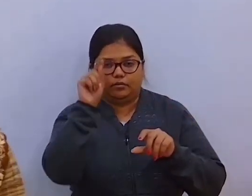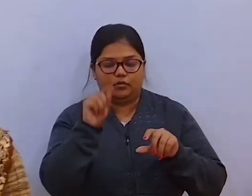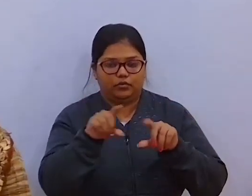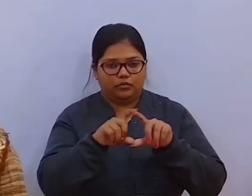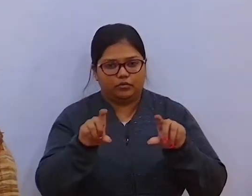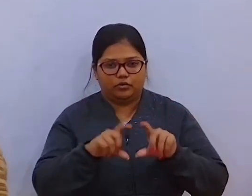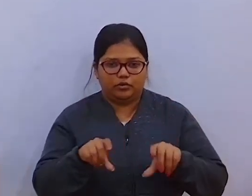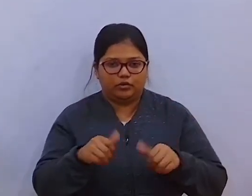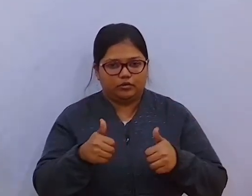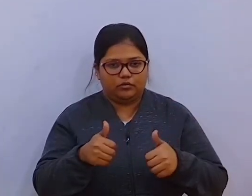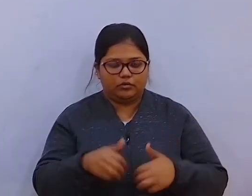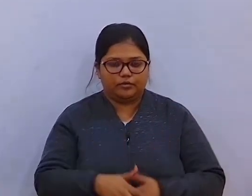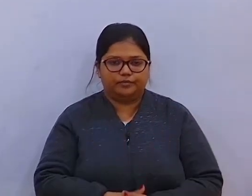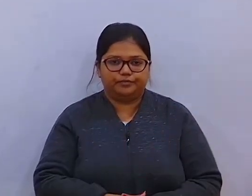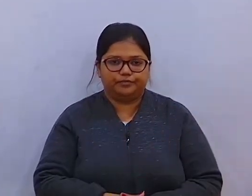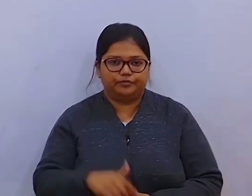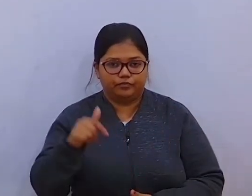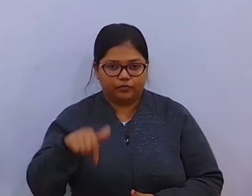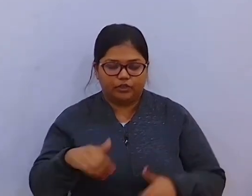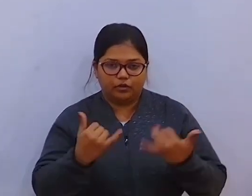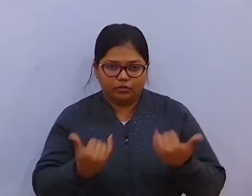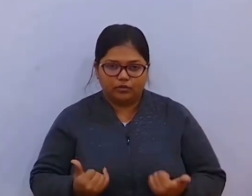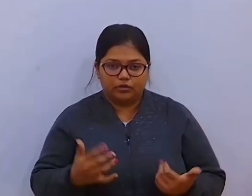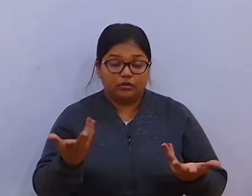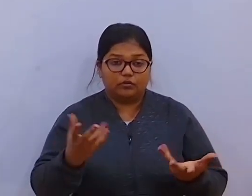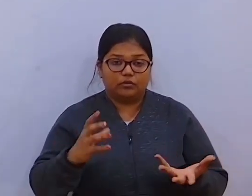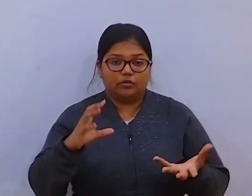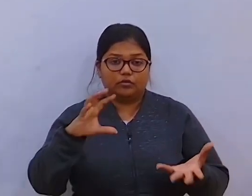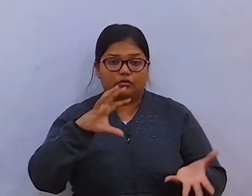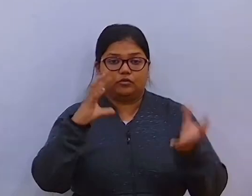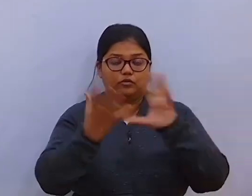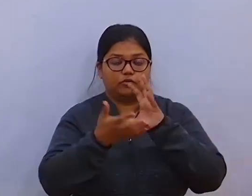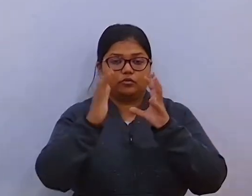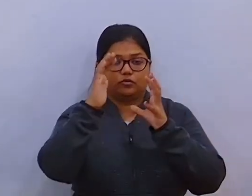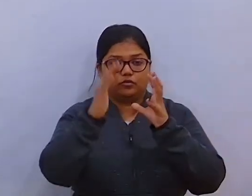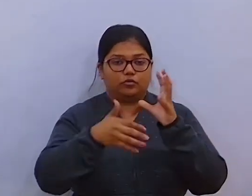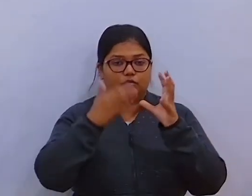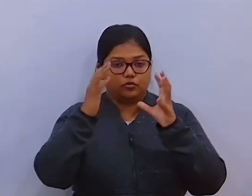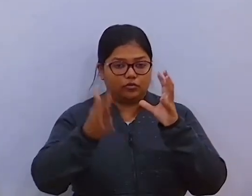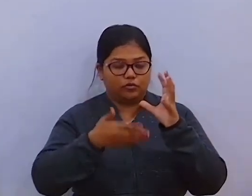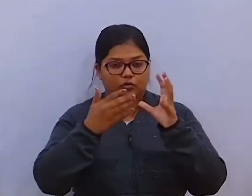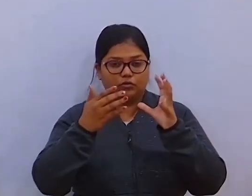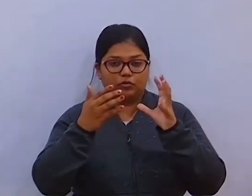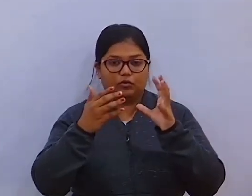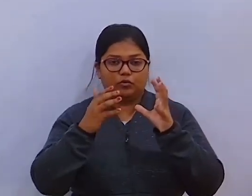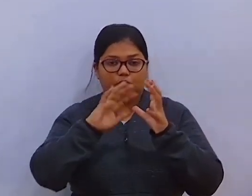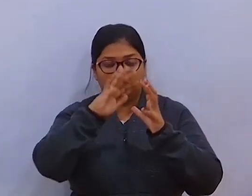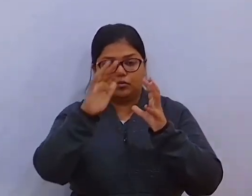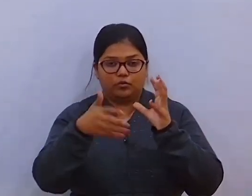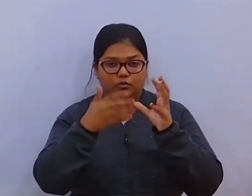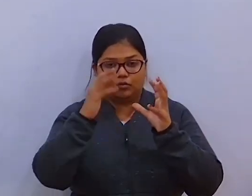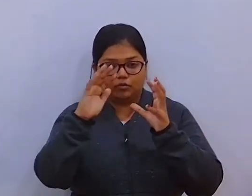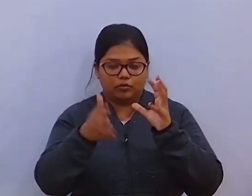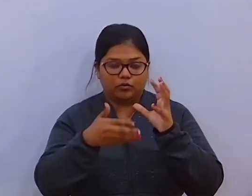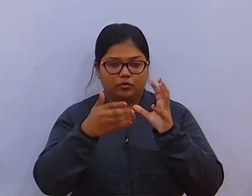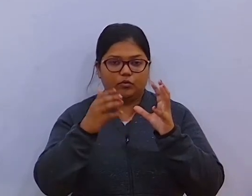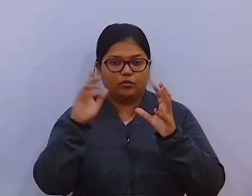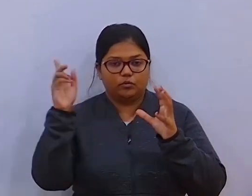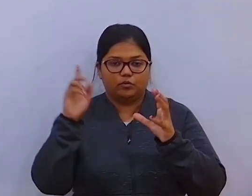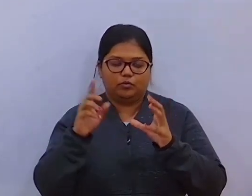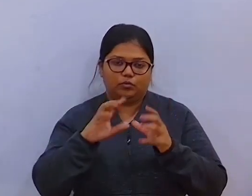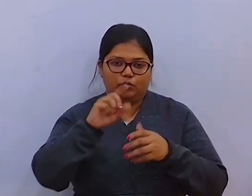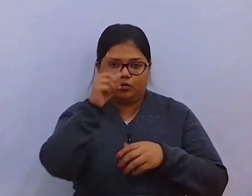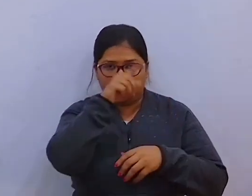ग्लोब बनाना, है ना। तो बेटा जैसे आप लोग ग्लोब नहीं बना पा रहे हो तो जस्ट क्या करो, एक क्या बोलते